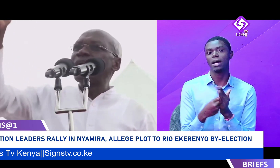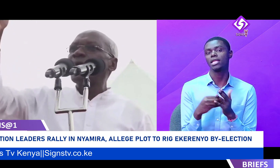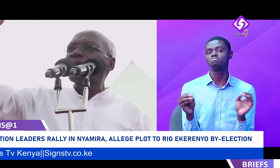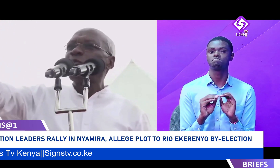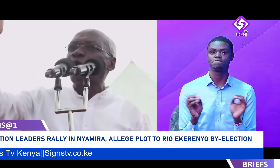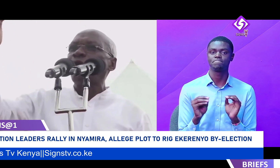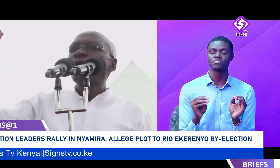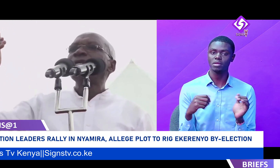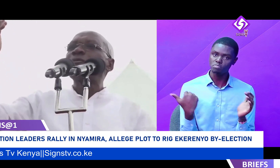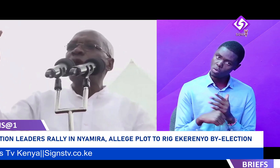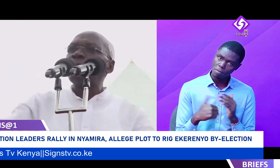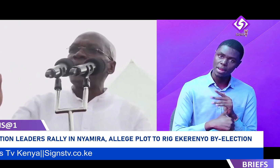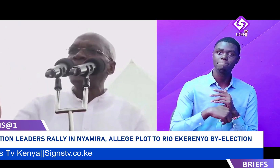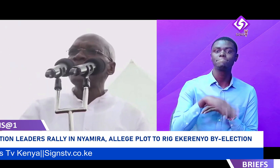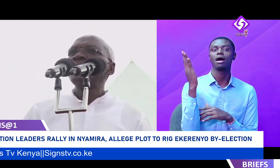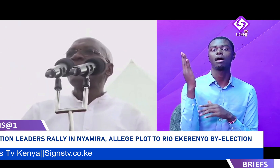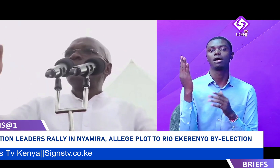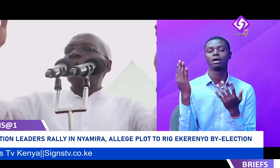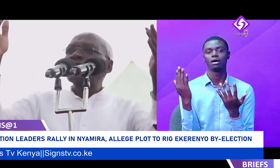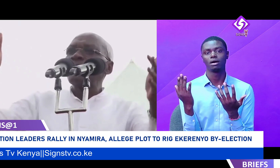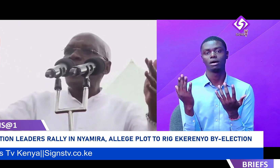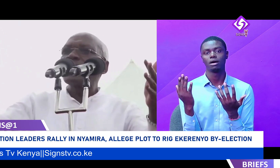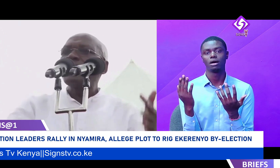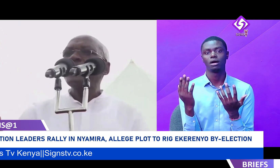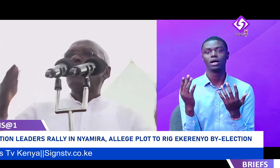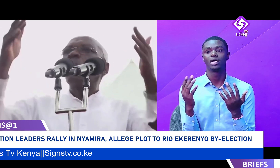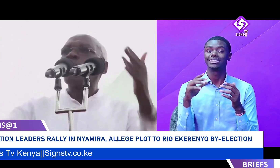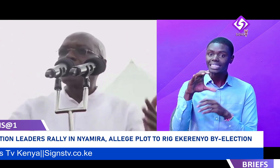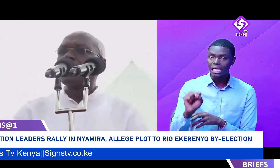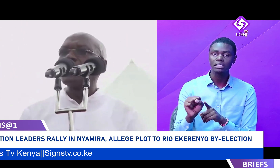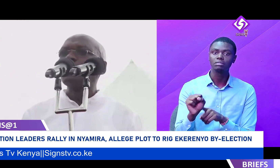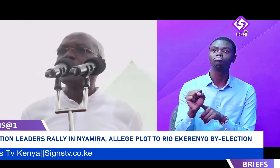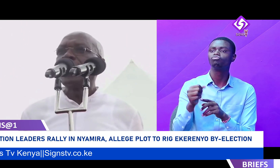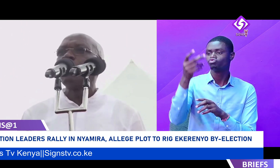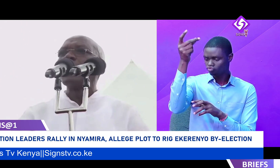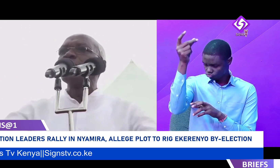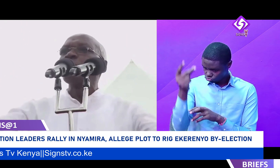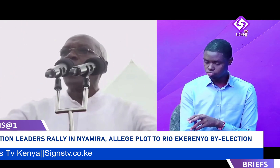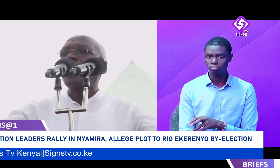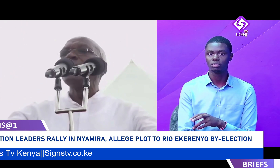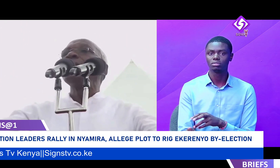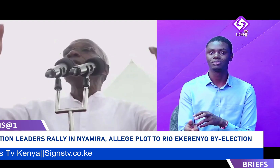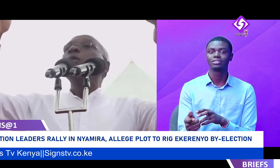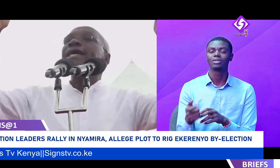kwenda huko ni kwamba mawaziri wake wote mnawajua ni